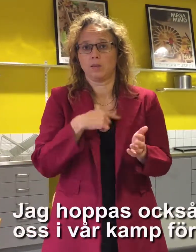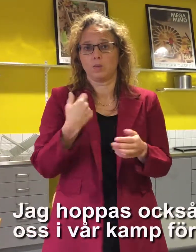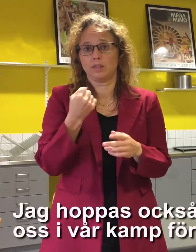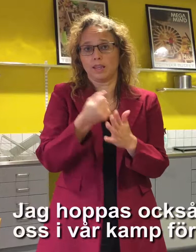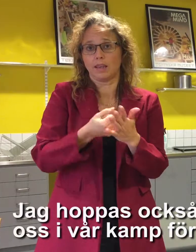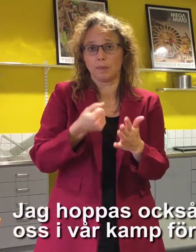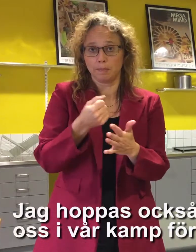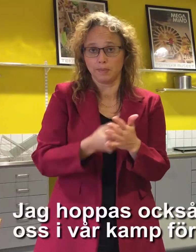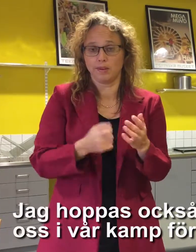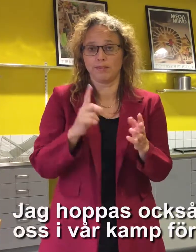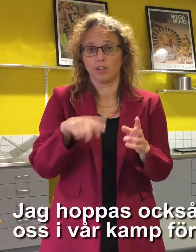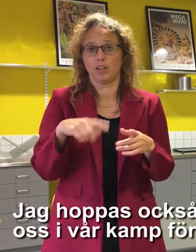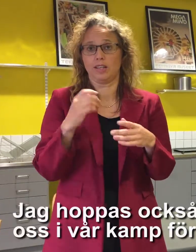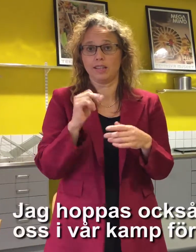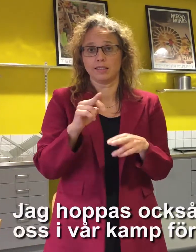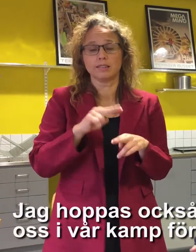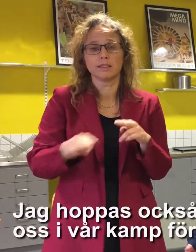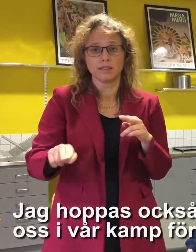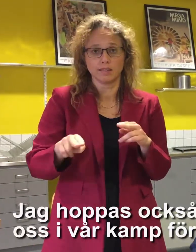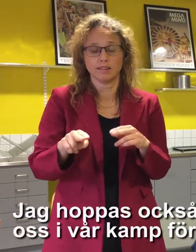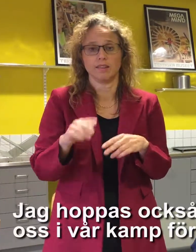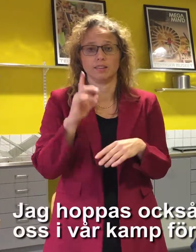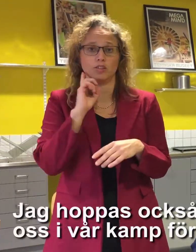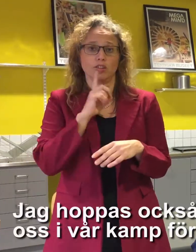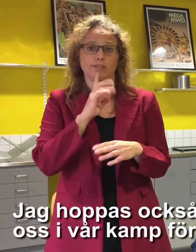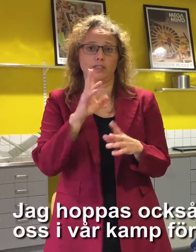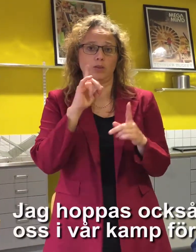att fler går med oss i vår kamp för ett